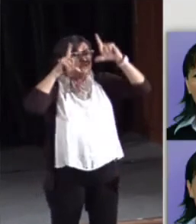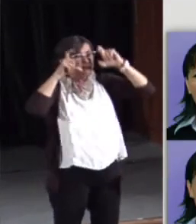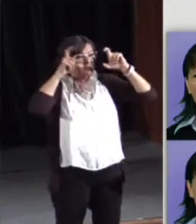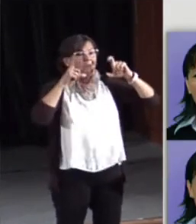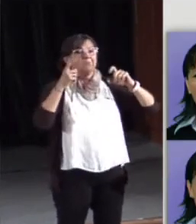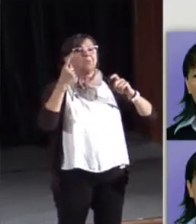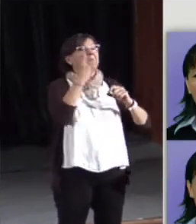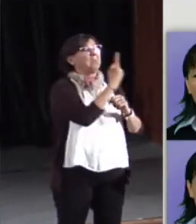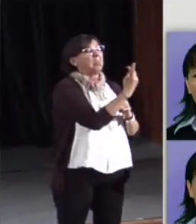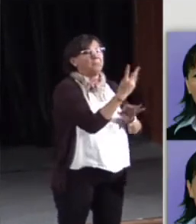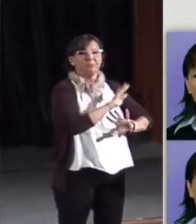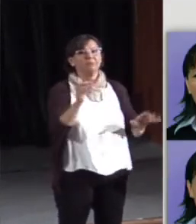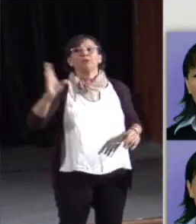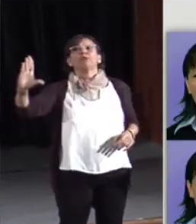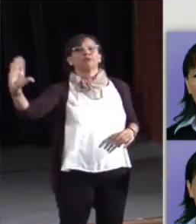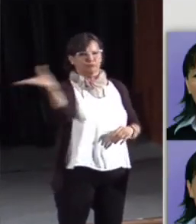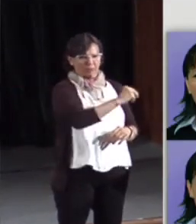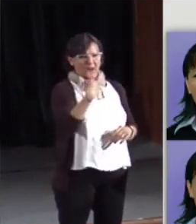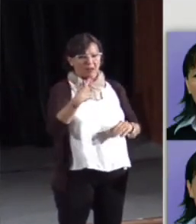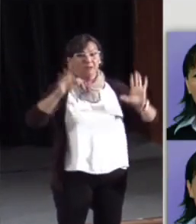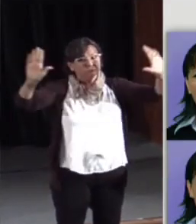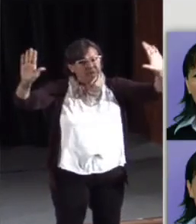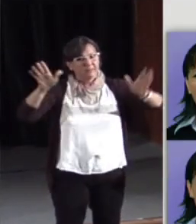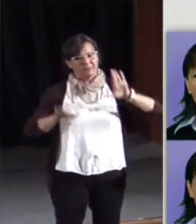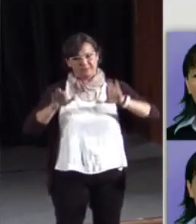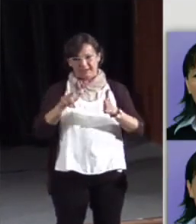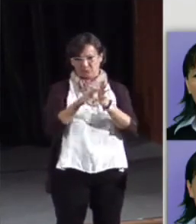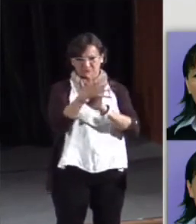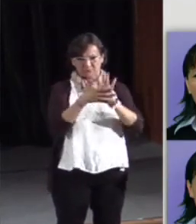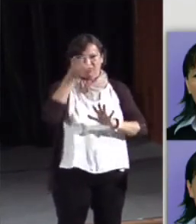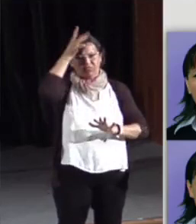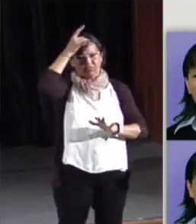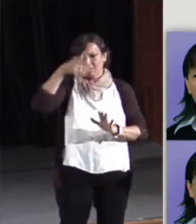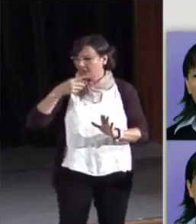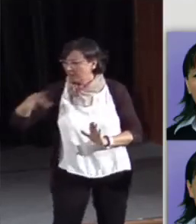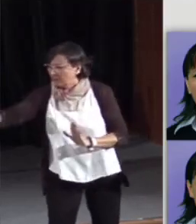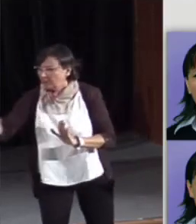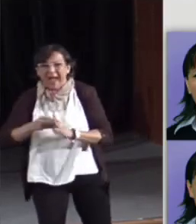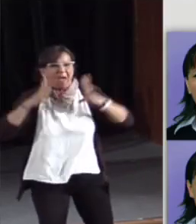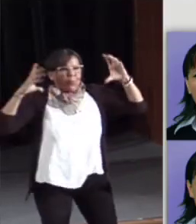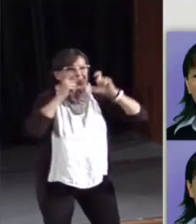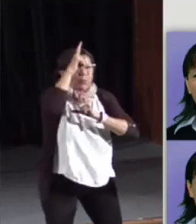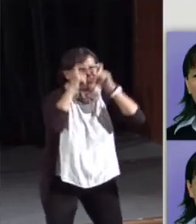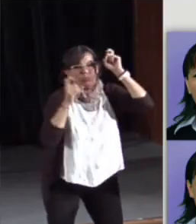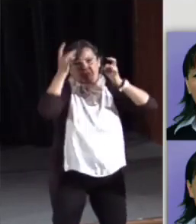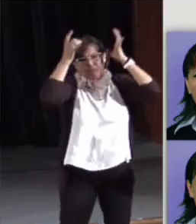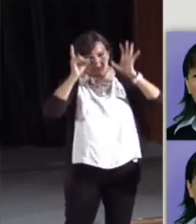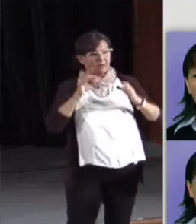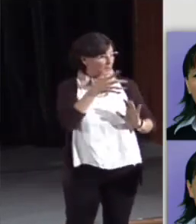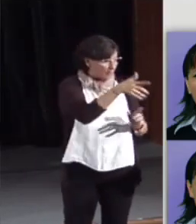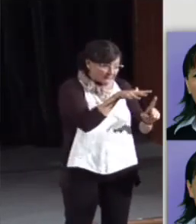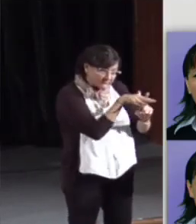que supone la expresión. Y que además hemos querido recoger todas y cada una de